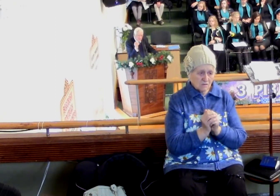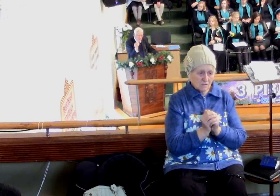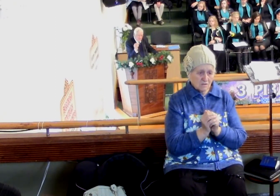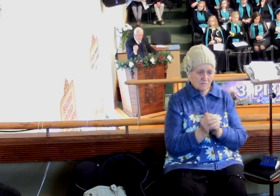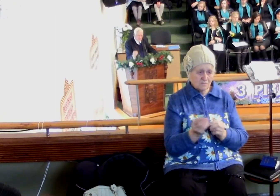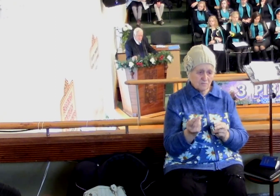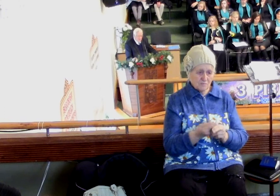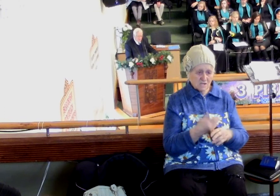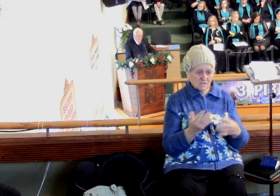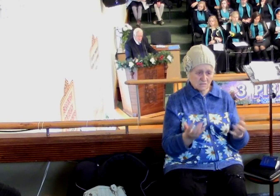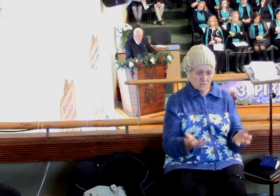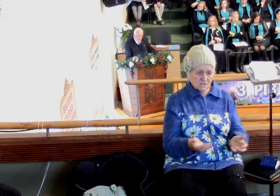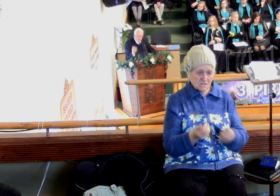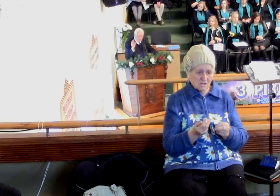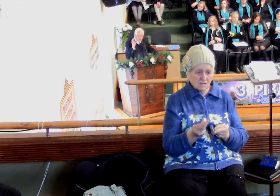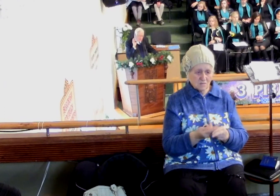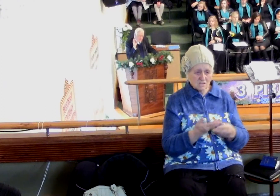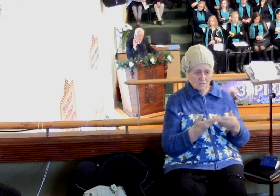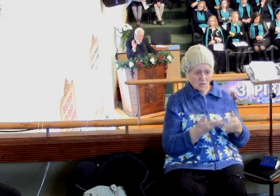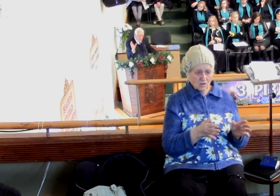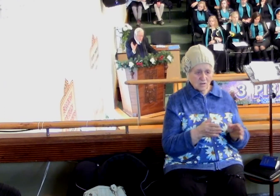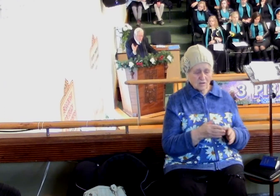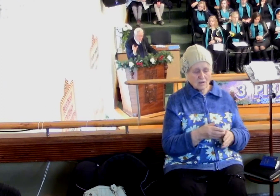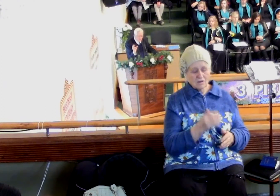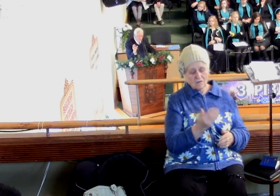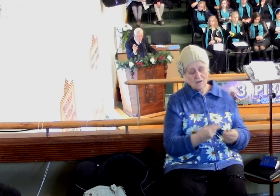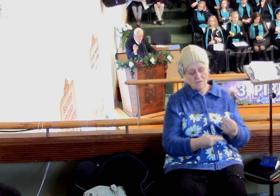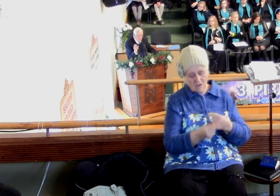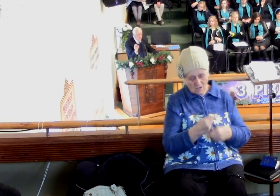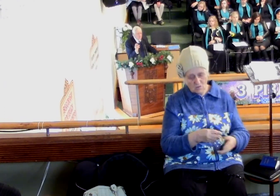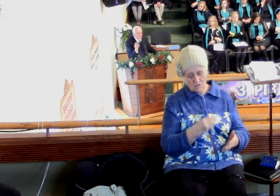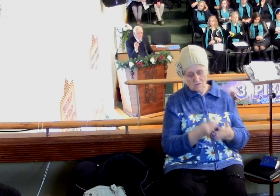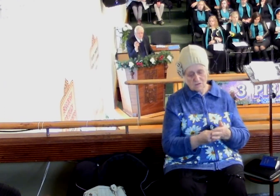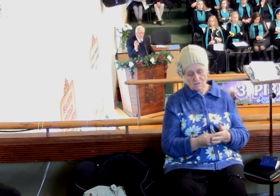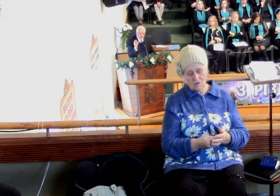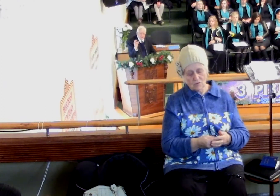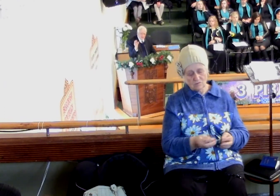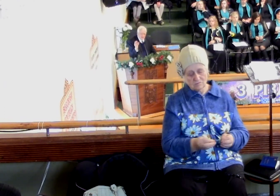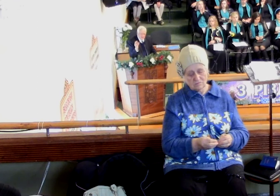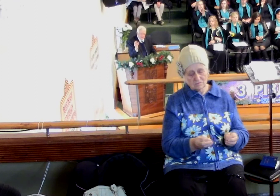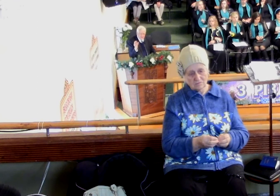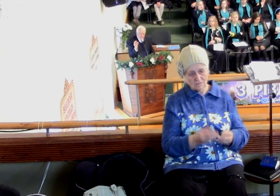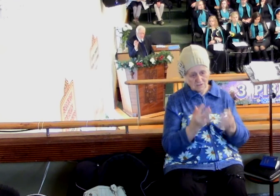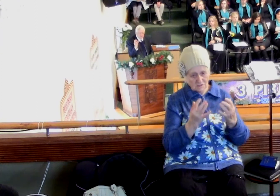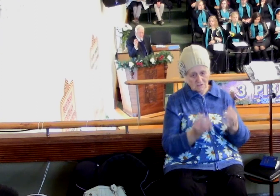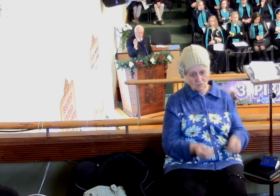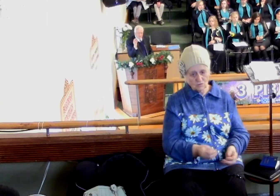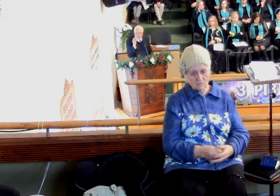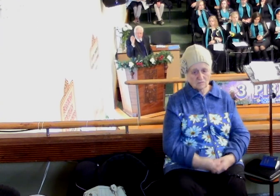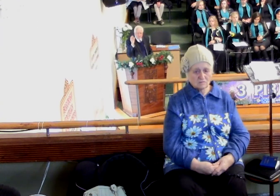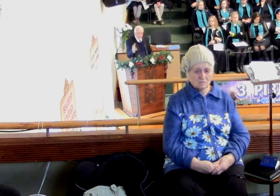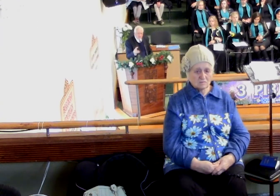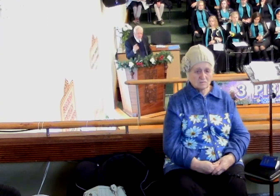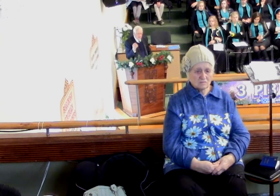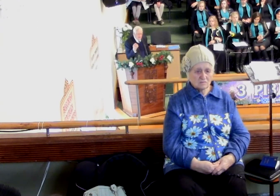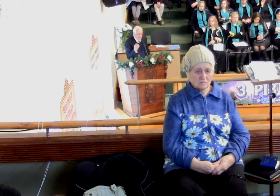без спасителя, вы уйдете в свою тьму, вы уйдете в свой мрак, вы уйдете в